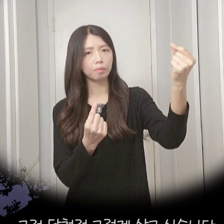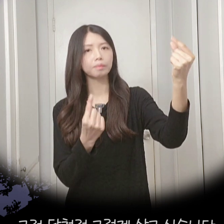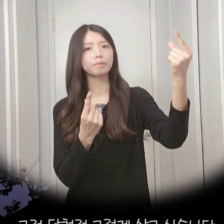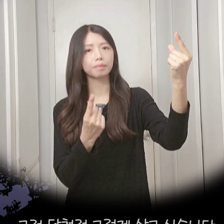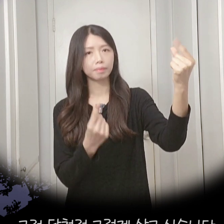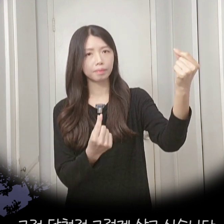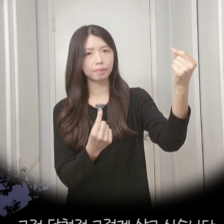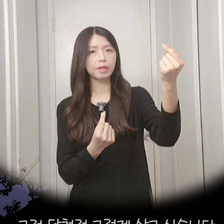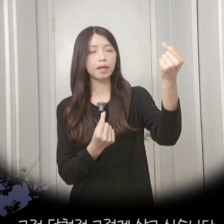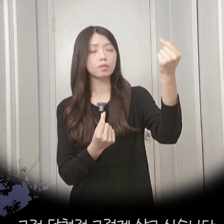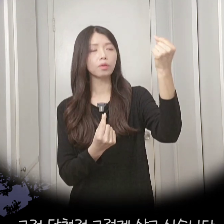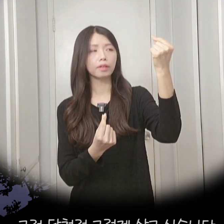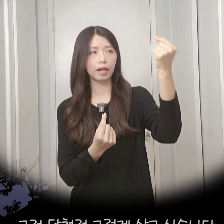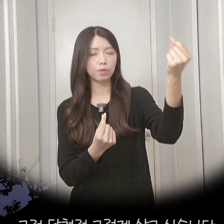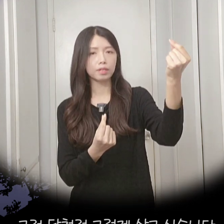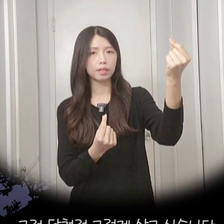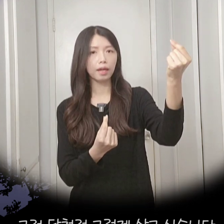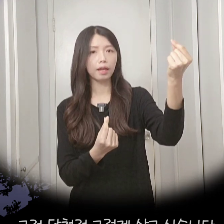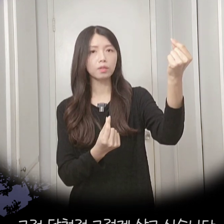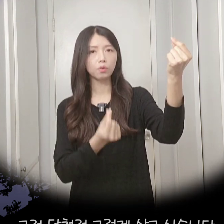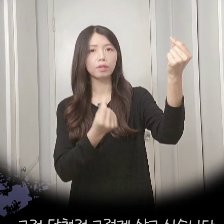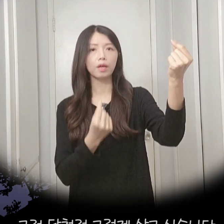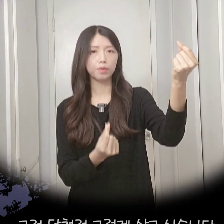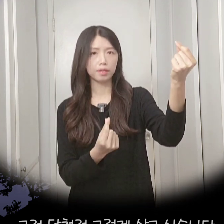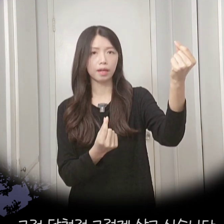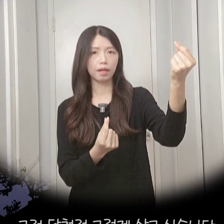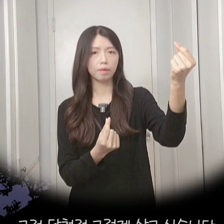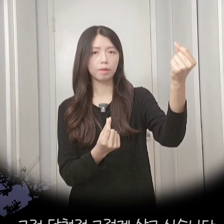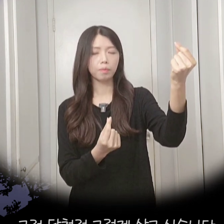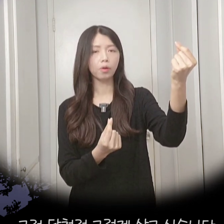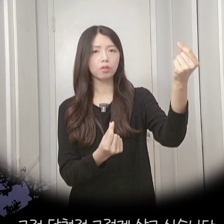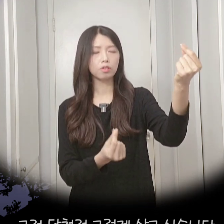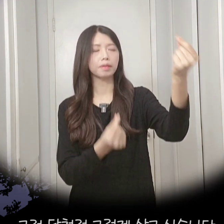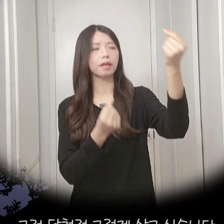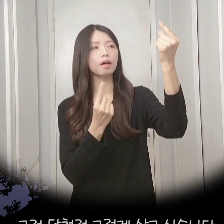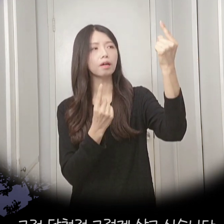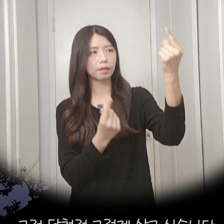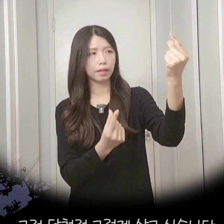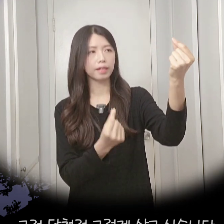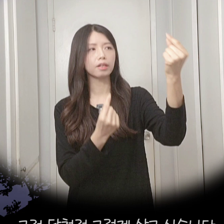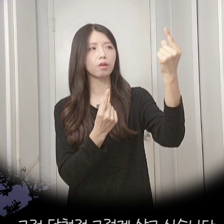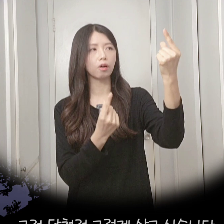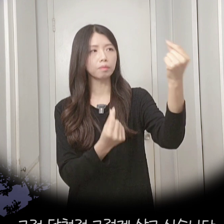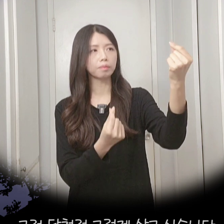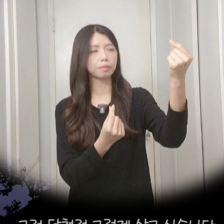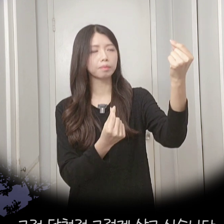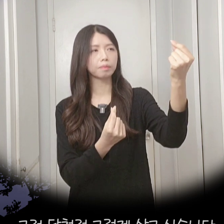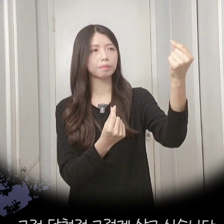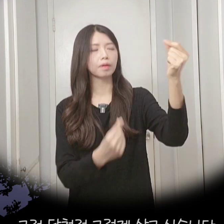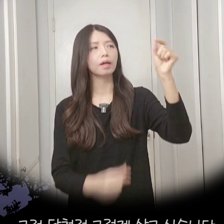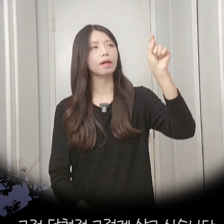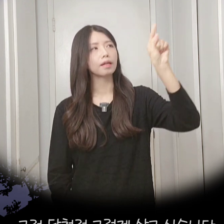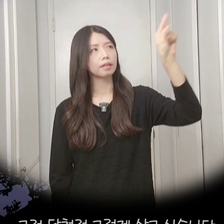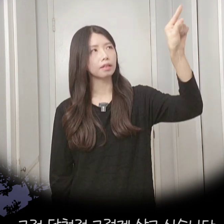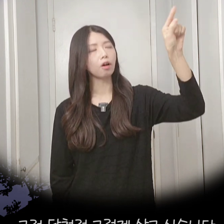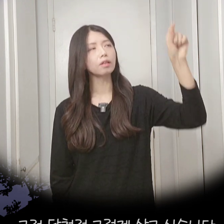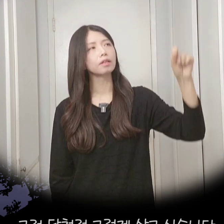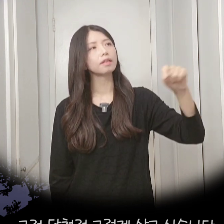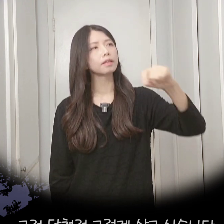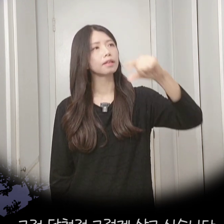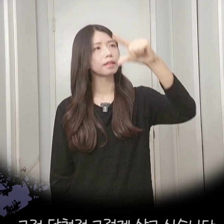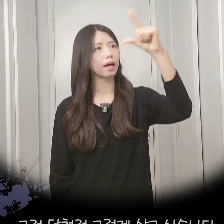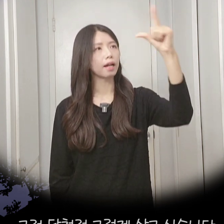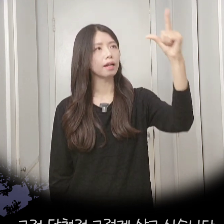처럼. 한 손은 달 위치에 한 손은 내 위치에 표현해 주시면 돼요. 달처럼.